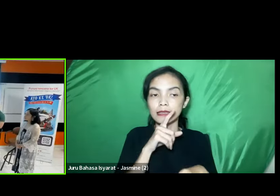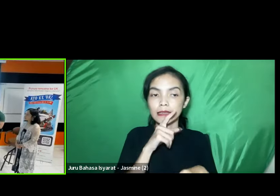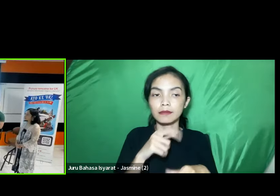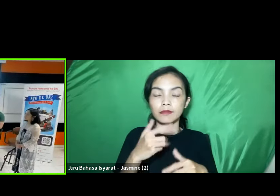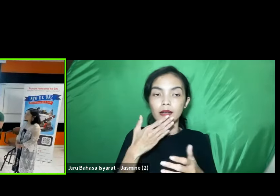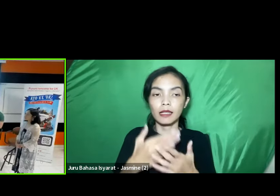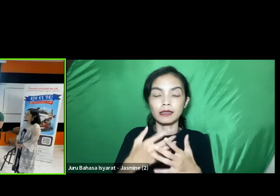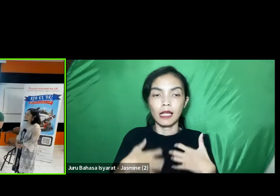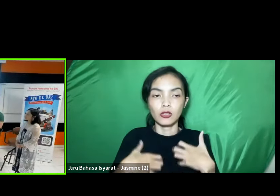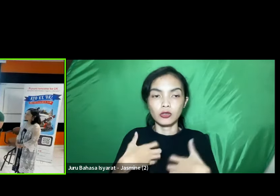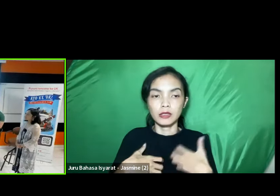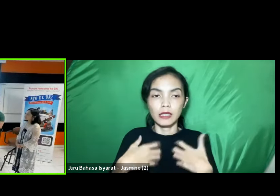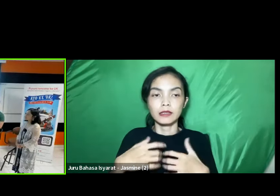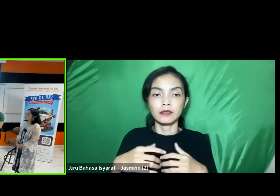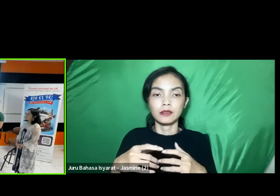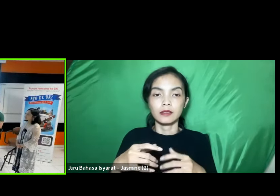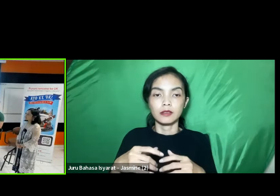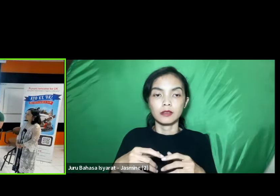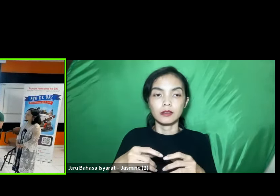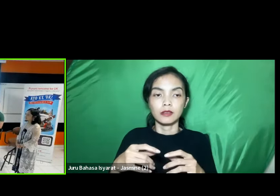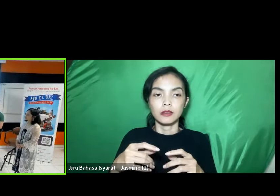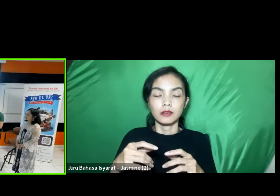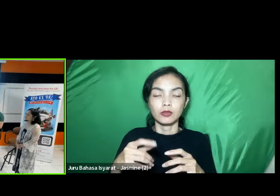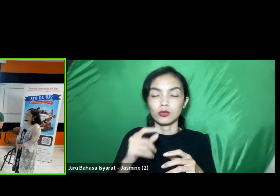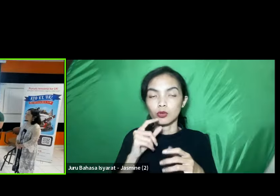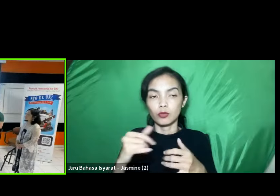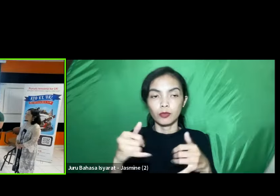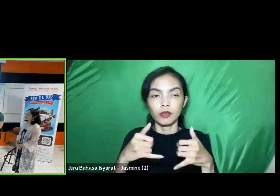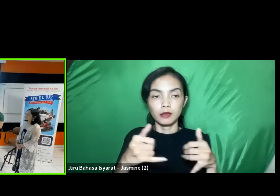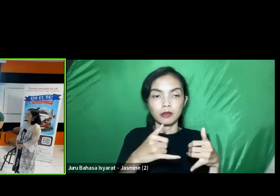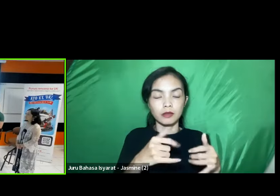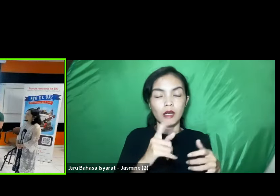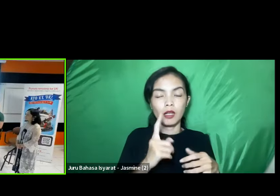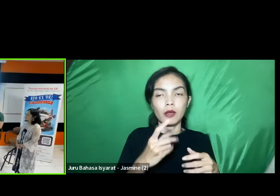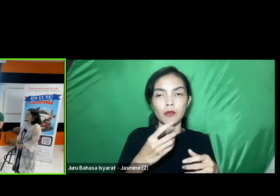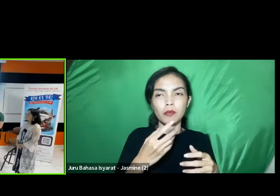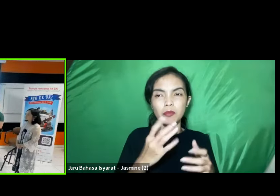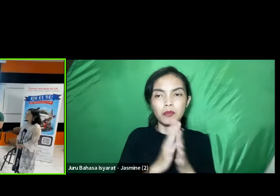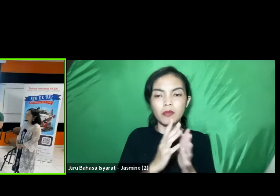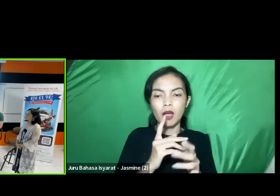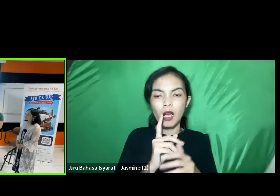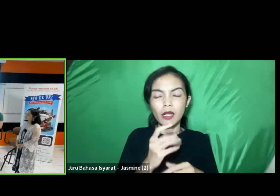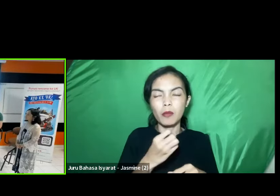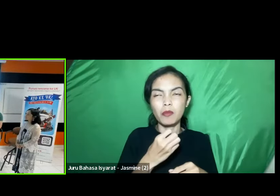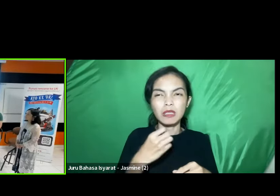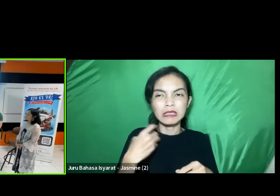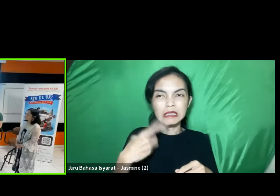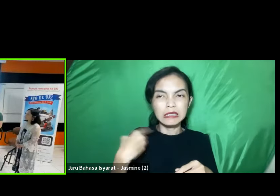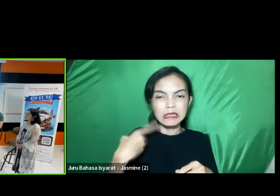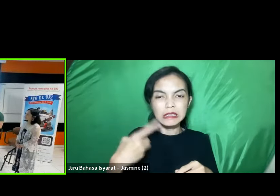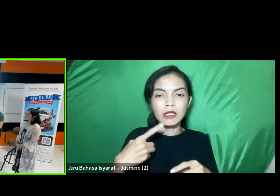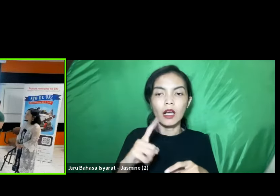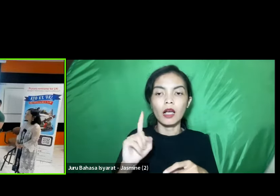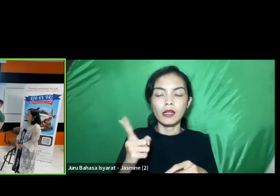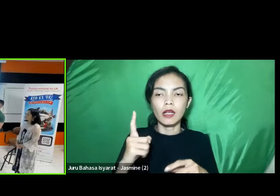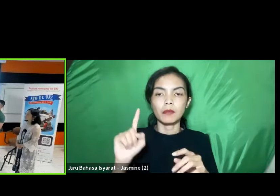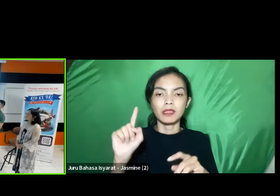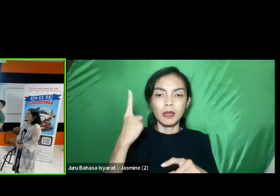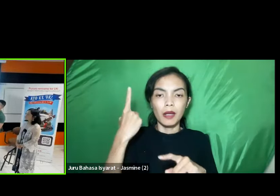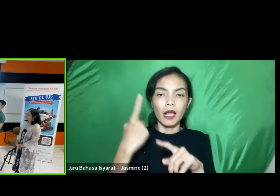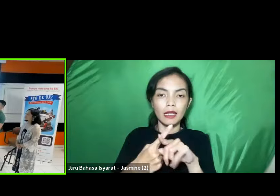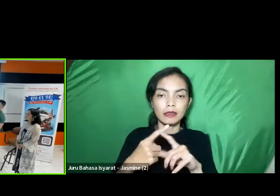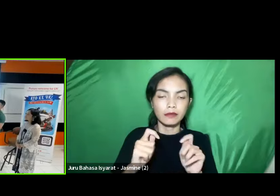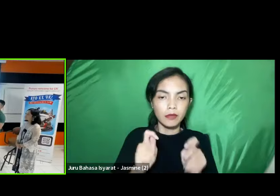scholarship aku tahu ada beberapa yang sudah berkali-kali ada juga yang baru pertama kali apply jangan lupa bahwa